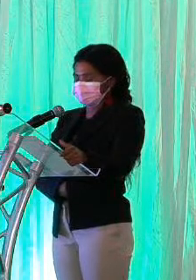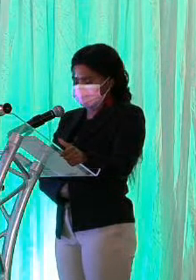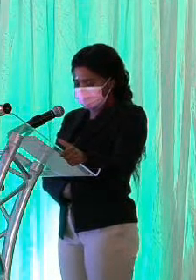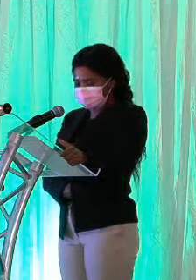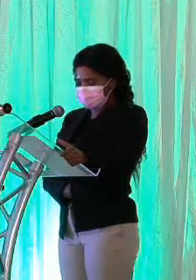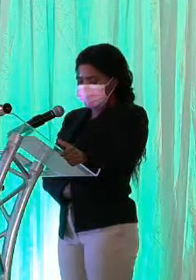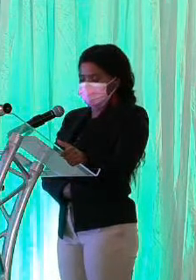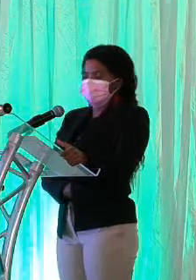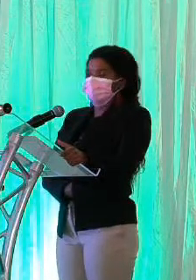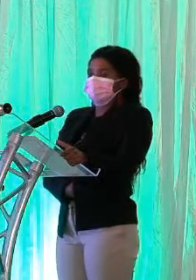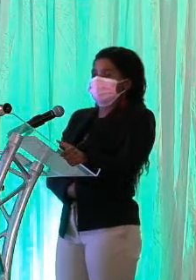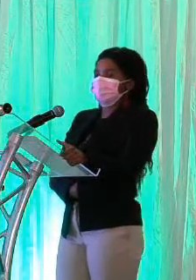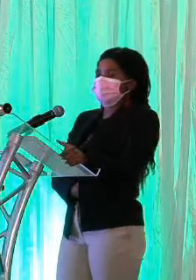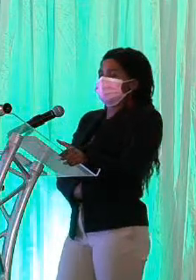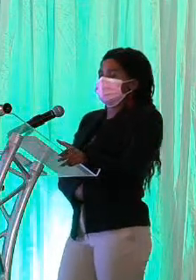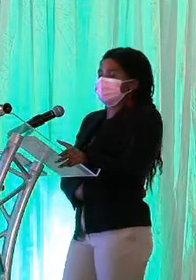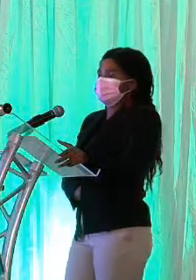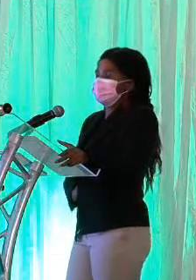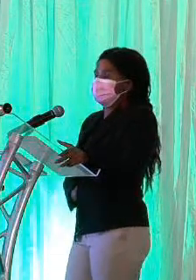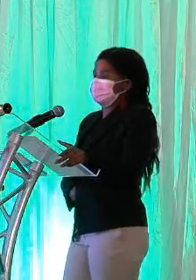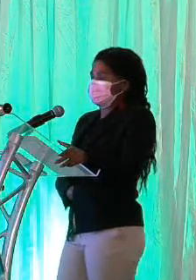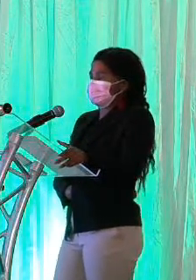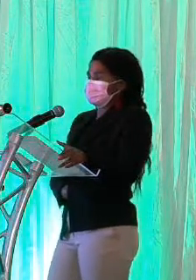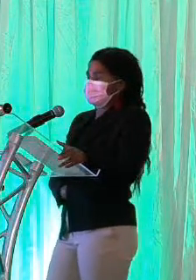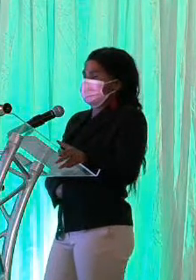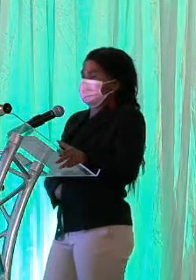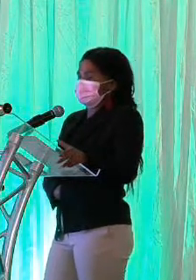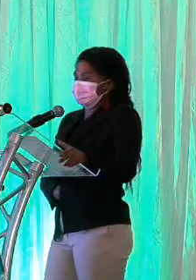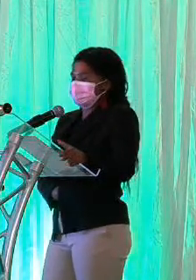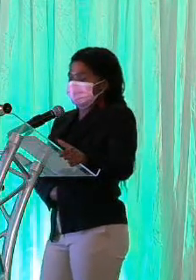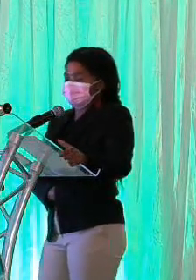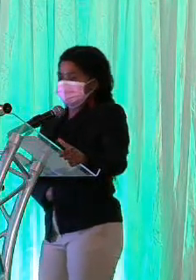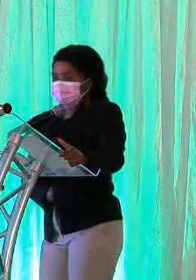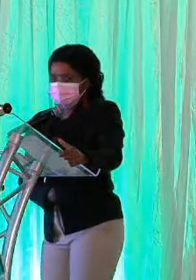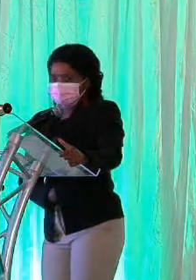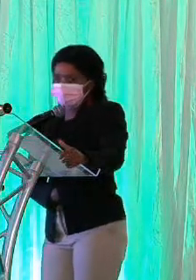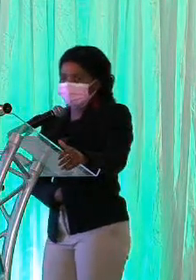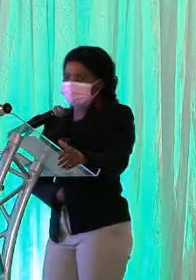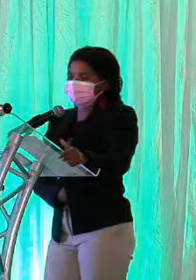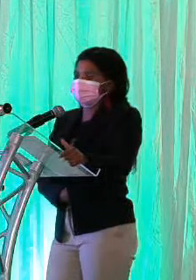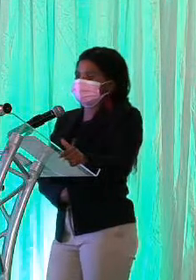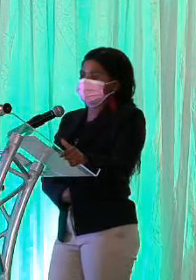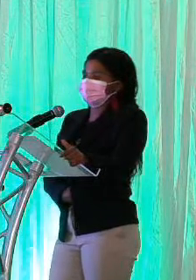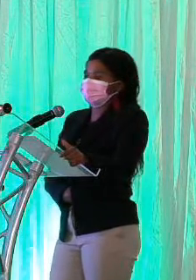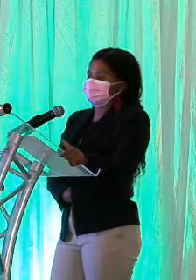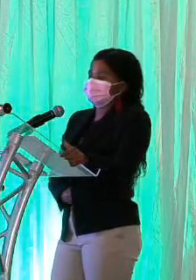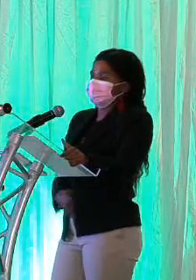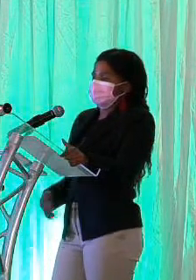aphezulu ukugqiba kwakhe ke ufunda uye waqelenga njengo